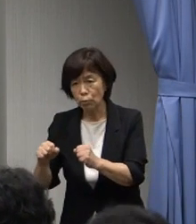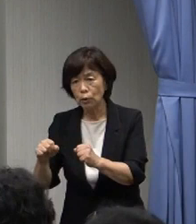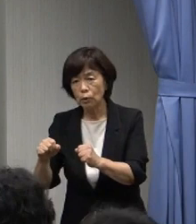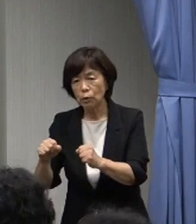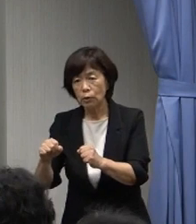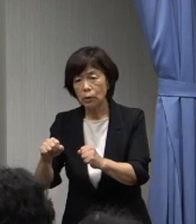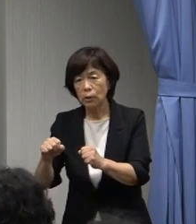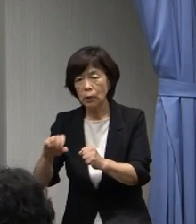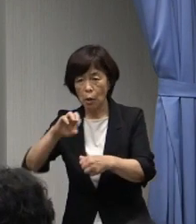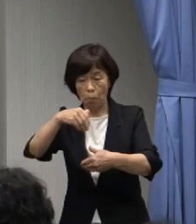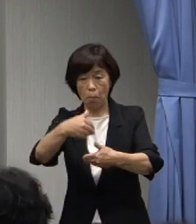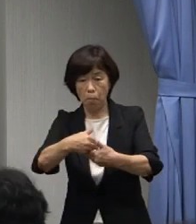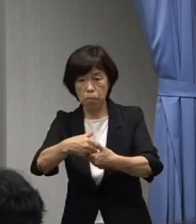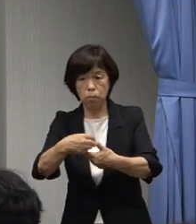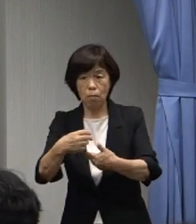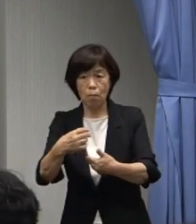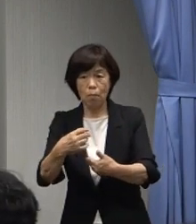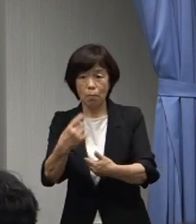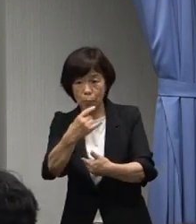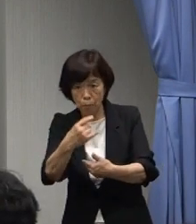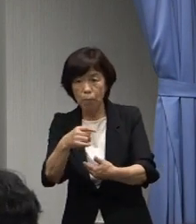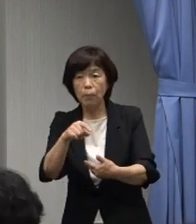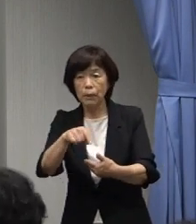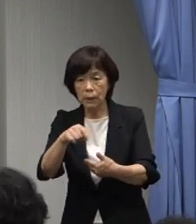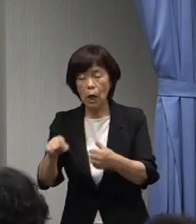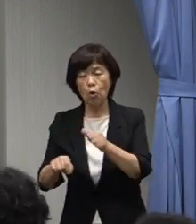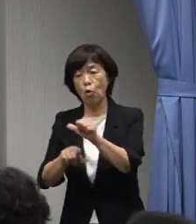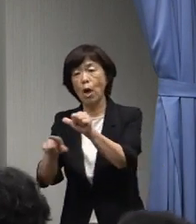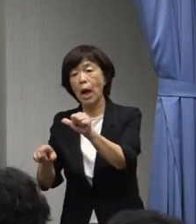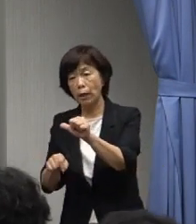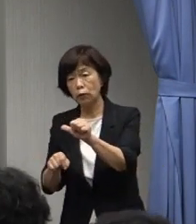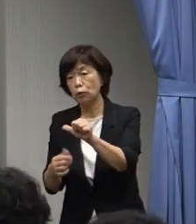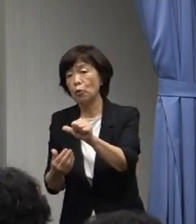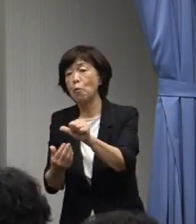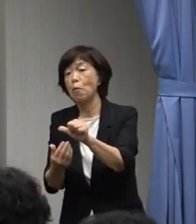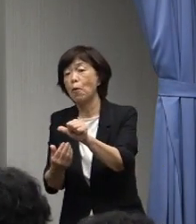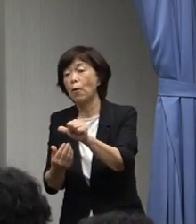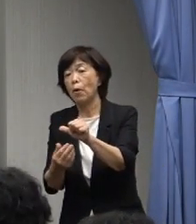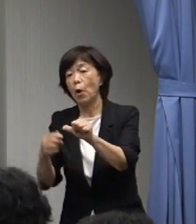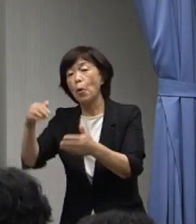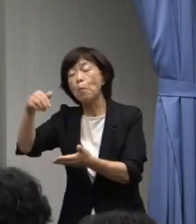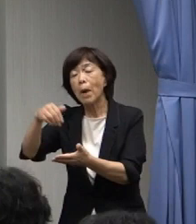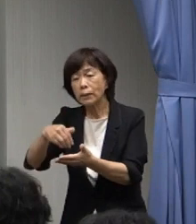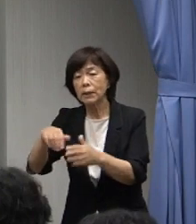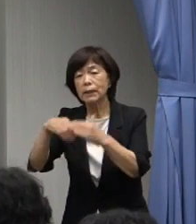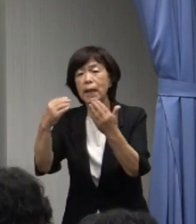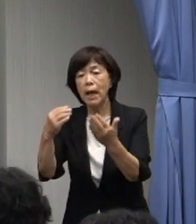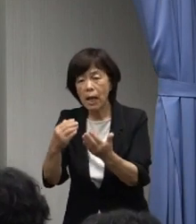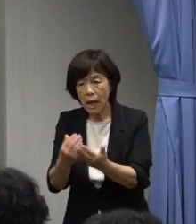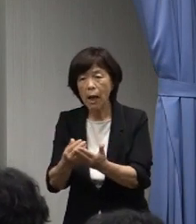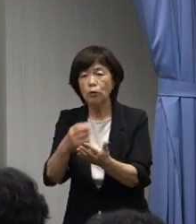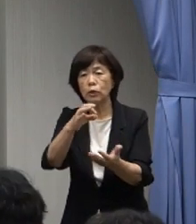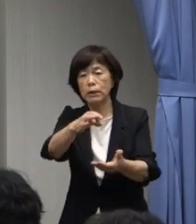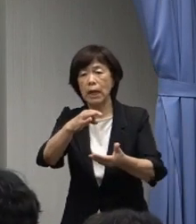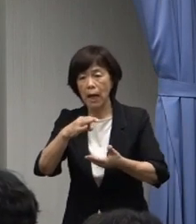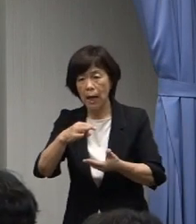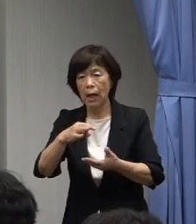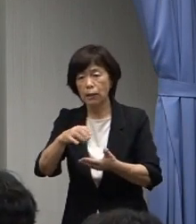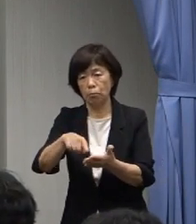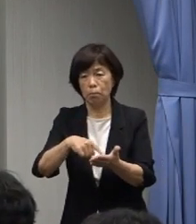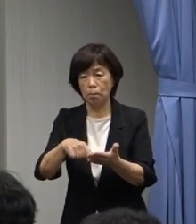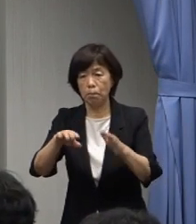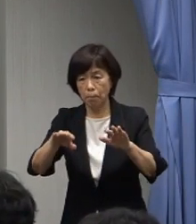かなりの請求があることについては5月末に全額支払いを受けています。